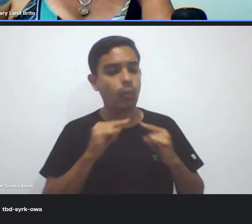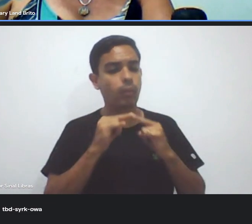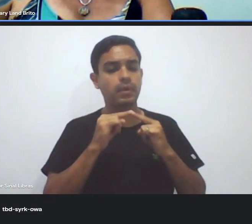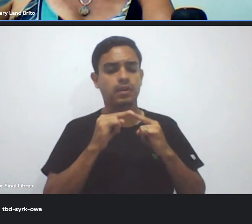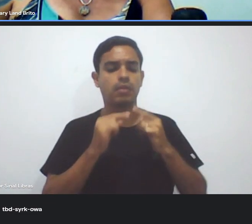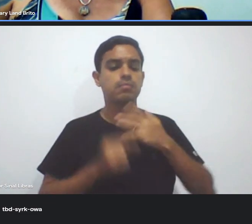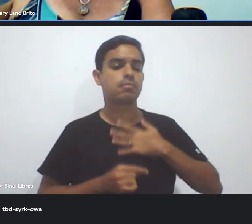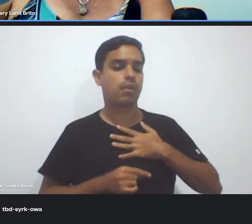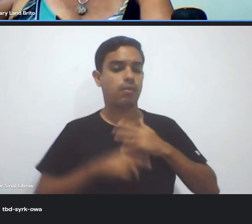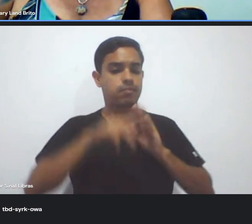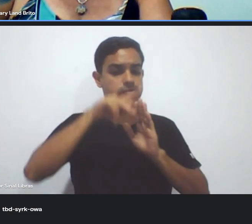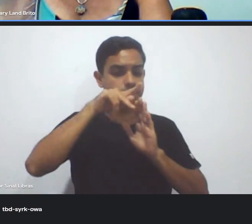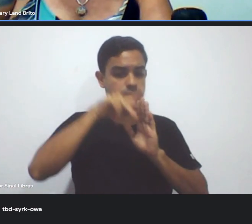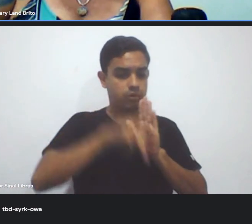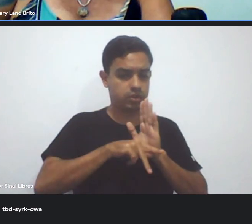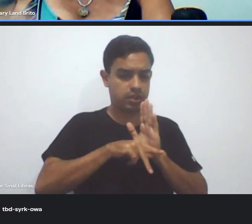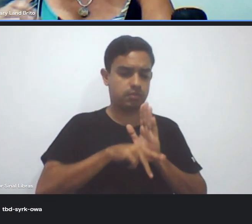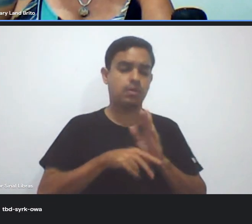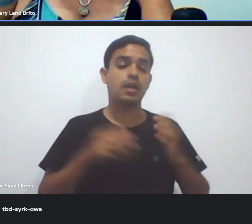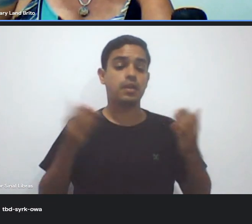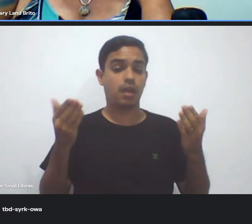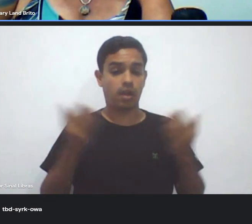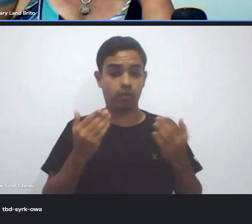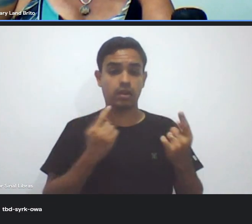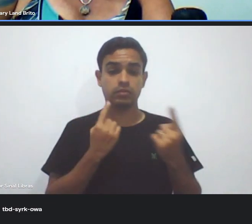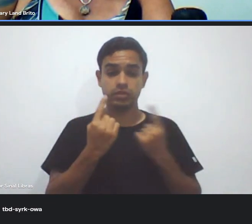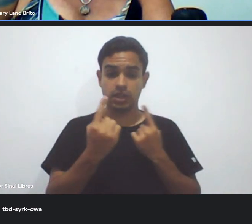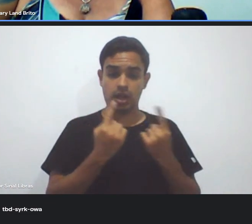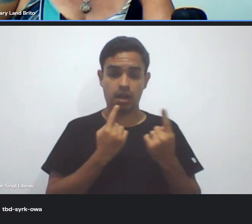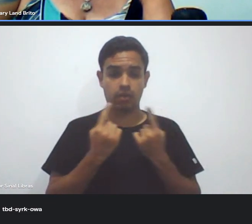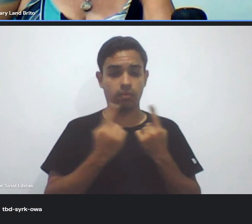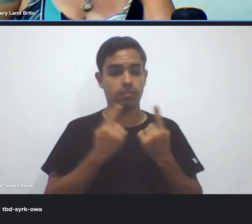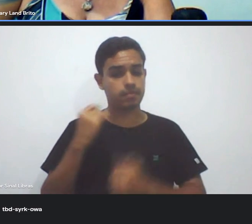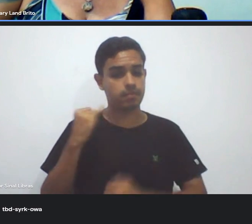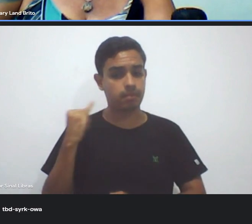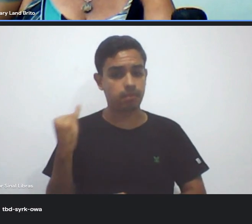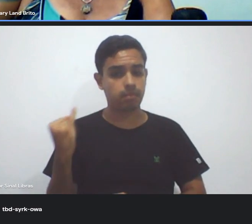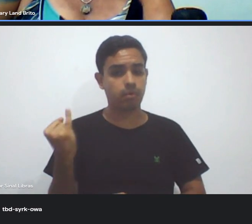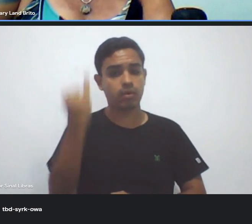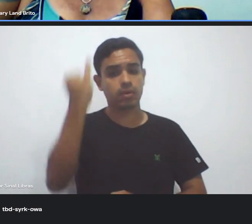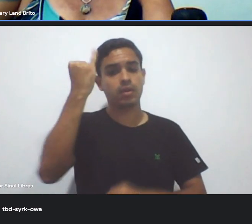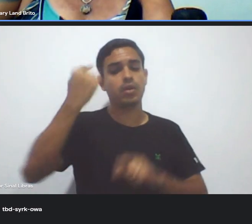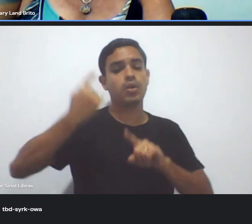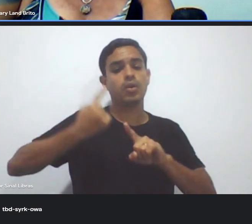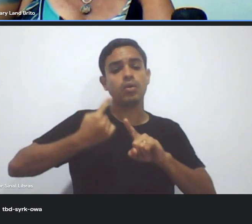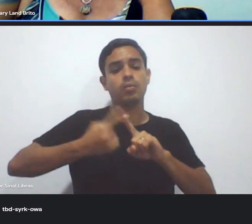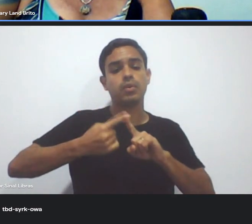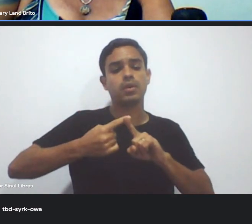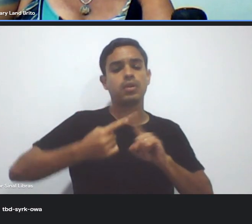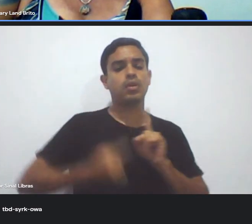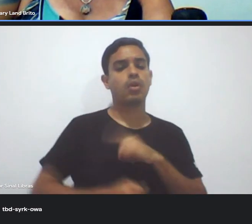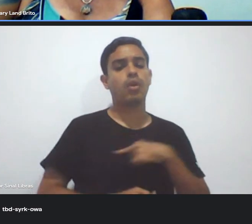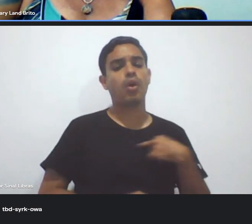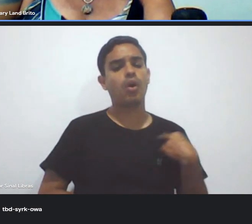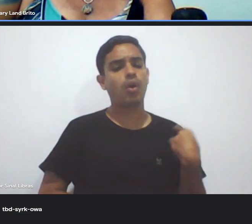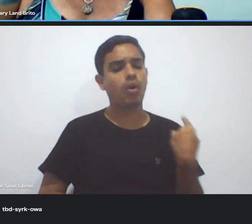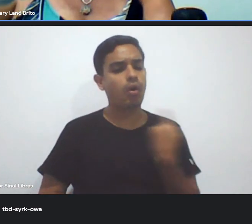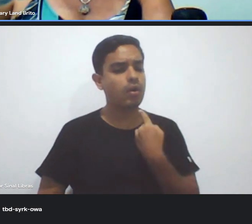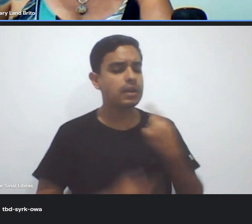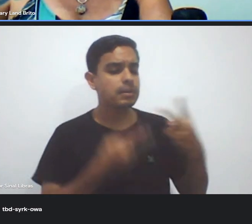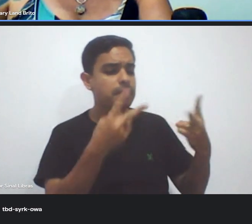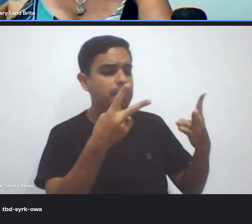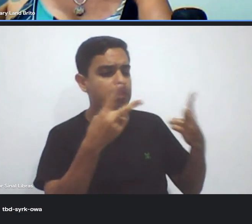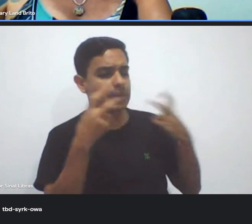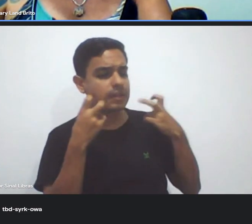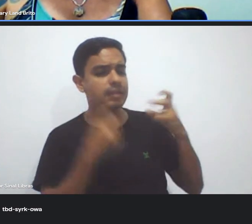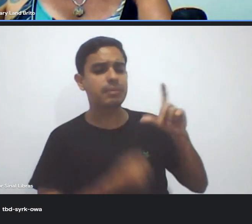E esse diálogo com vocês é essencial. Por quê? Para que a gente veja as diferentes nuances que a gente